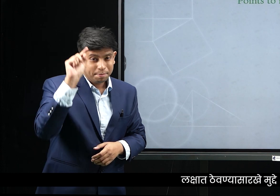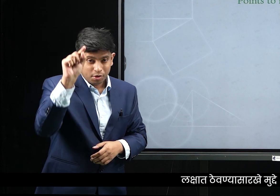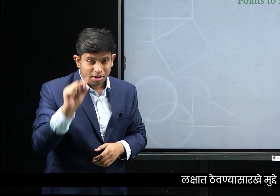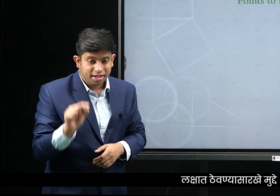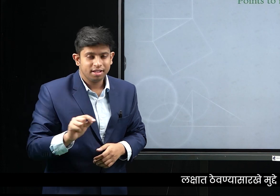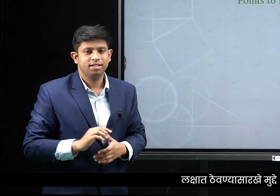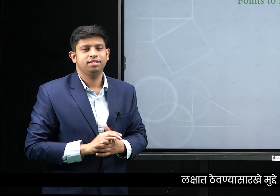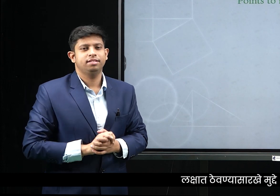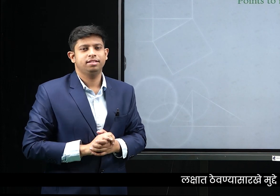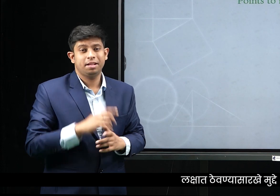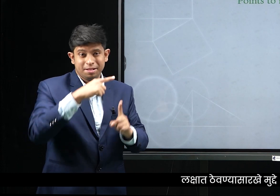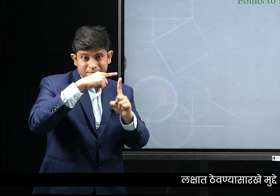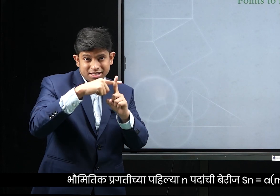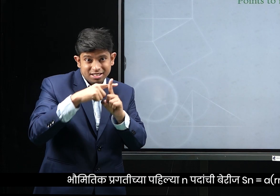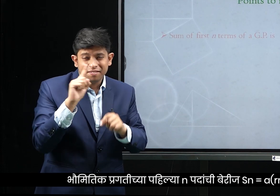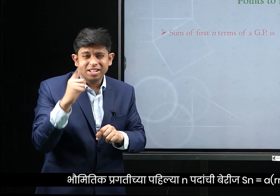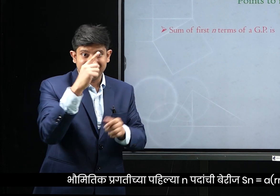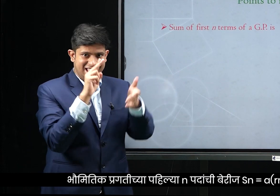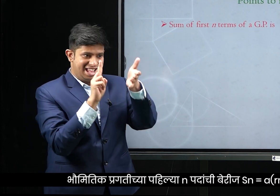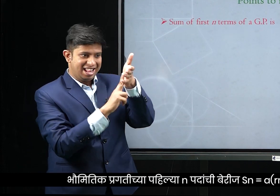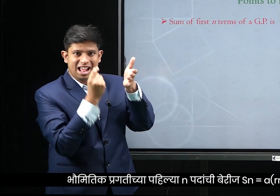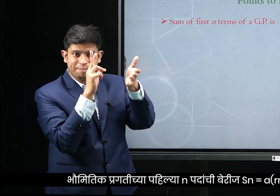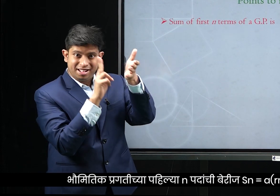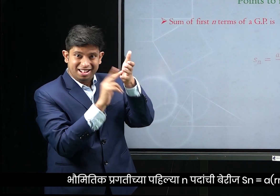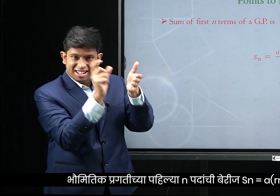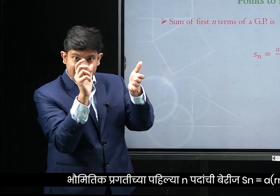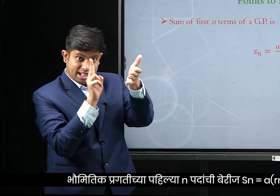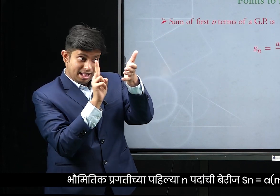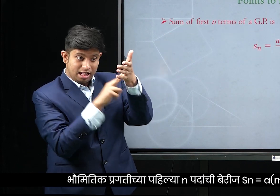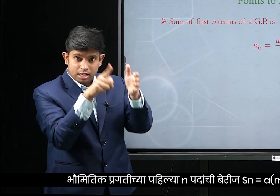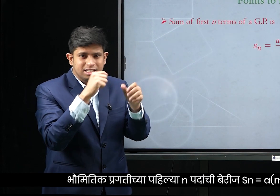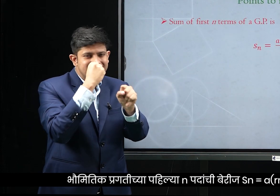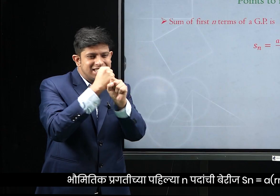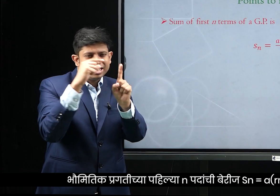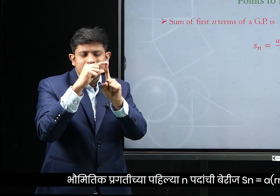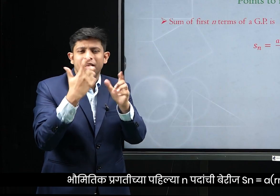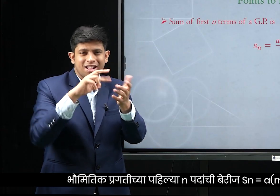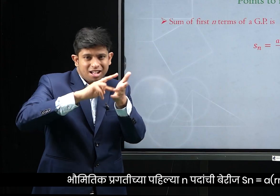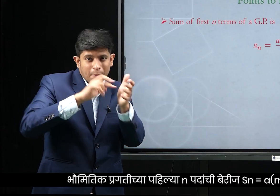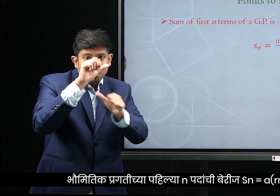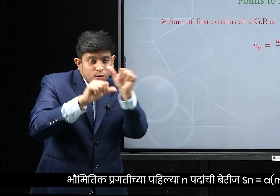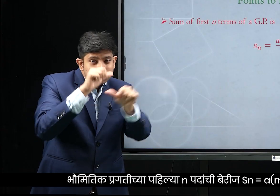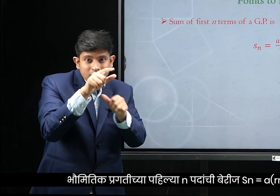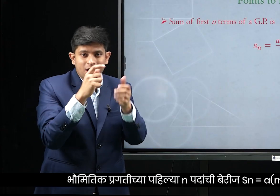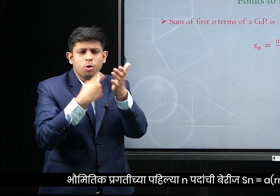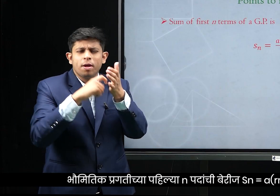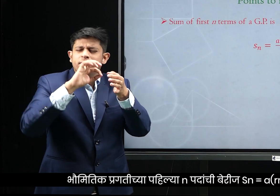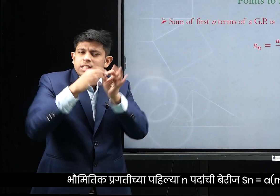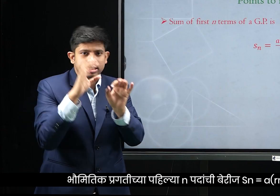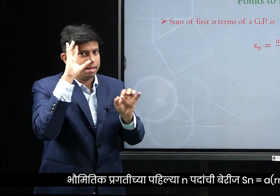लक्षात ठेवण्यासारखे मुद्दे: भौमितिक प्रगतीच्या पहिल्या n पदांची बेरीज Sn equals Rn1/R1 आहे, जरा does not